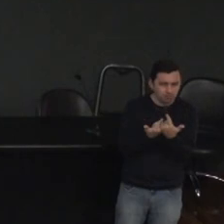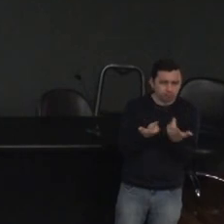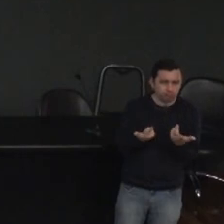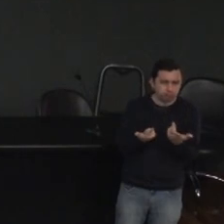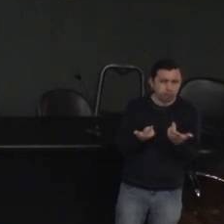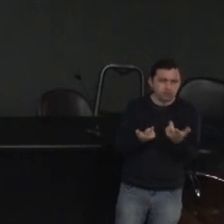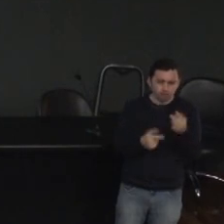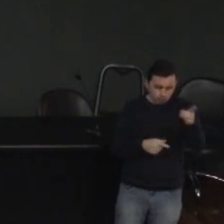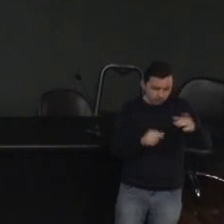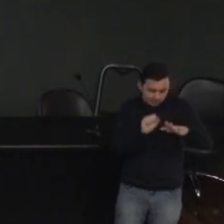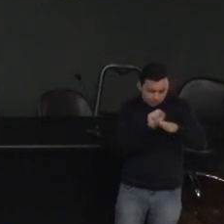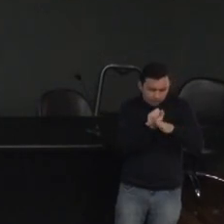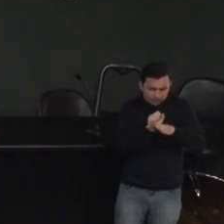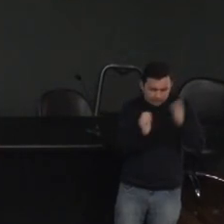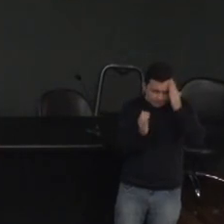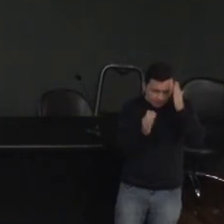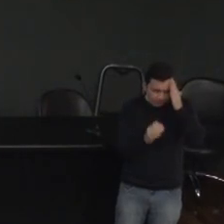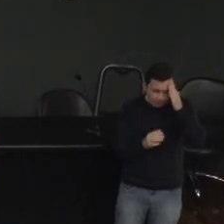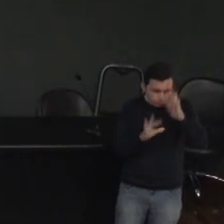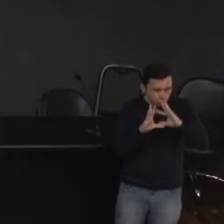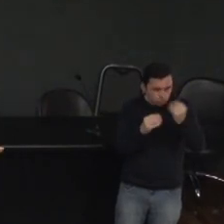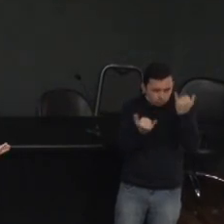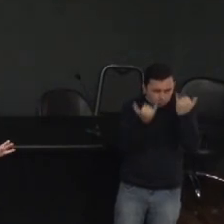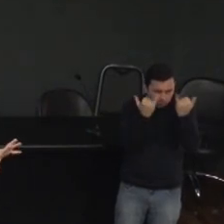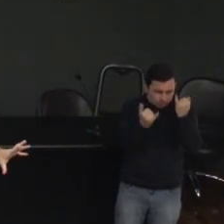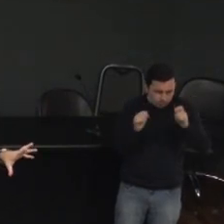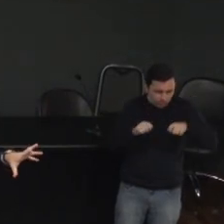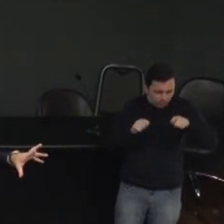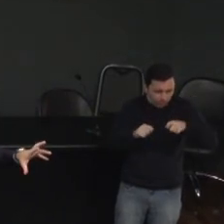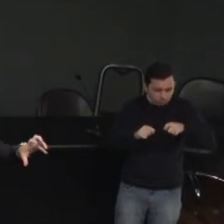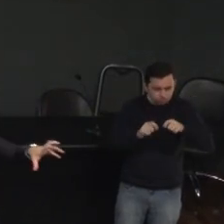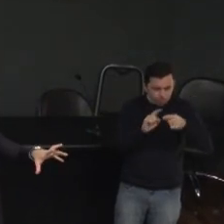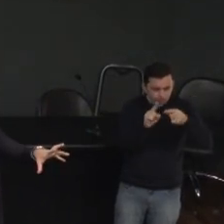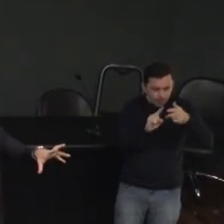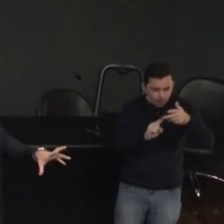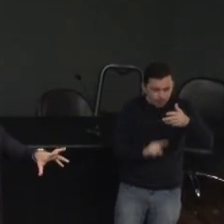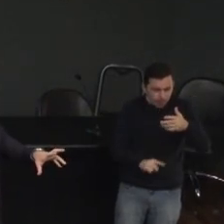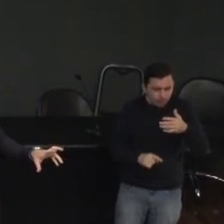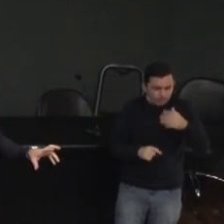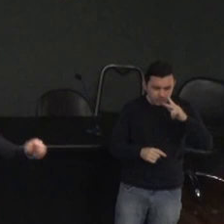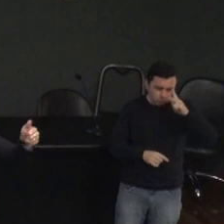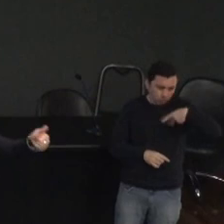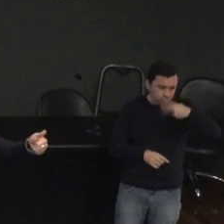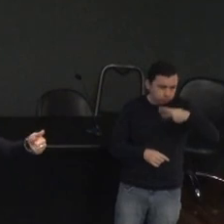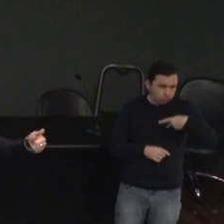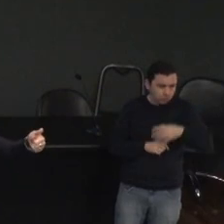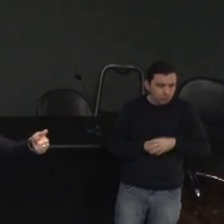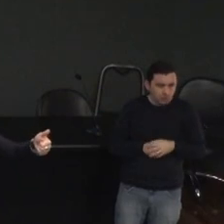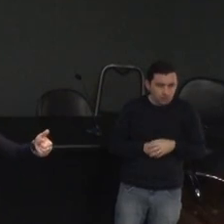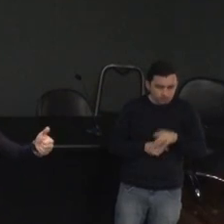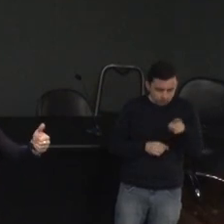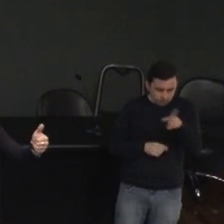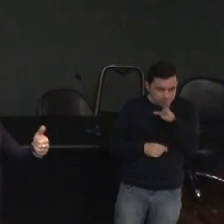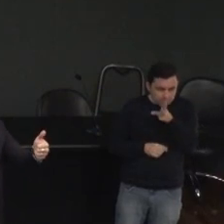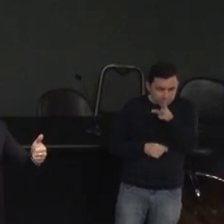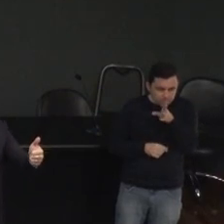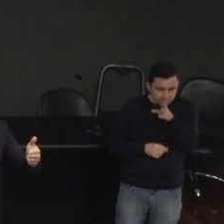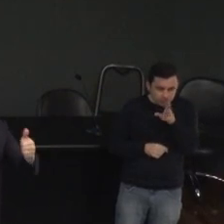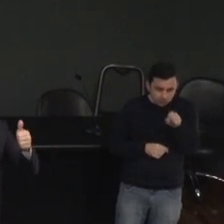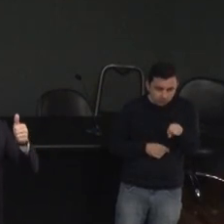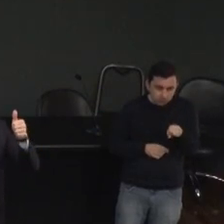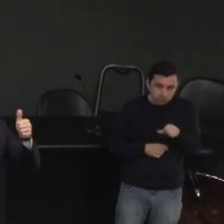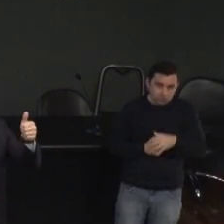tem segurança em me dizer todos que são realizados que tem tratamento de dados pessoais hoje que você tem conhecimento sim